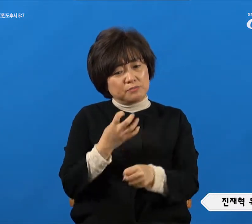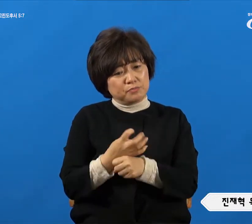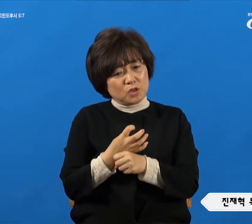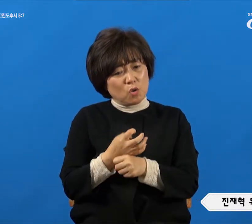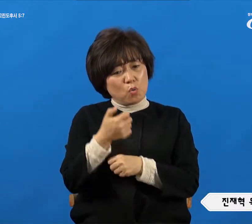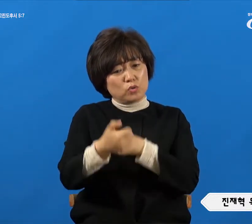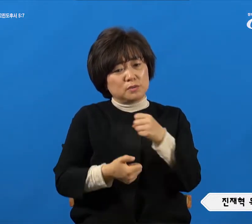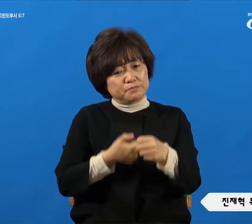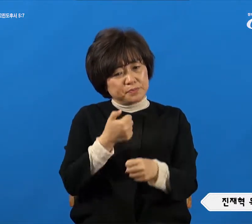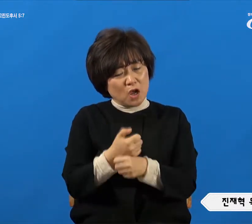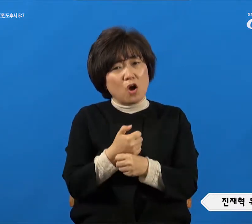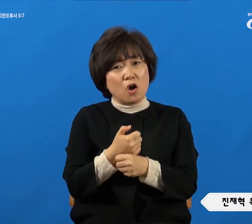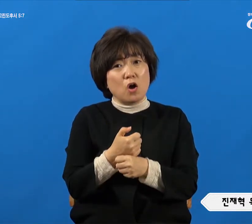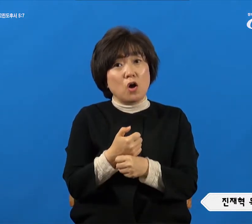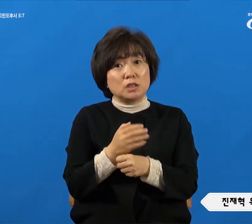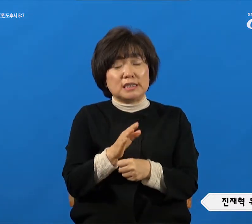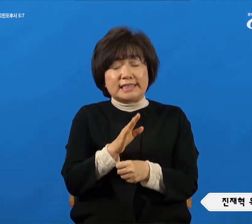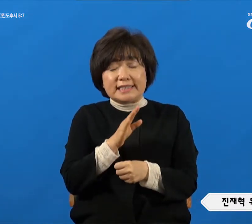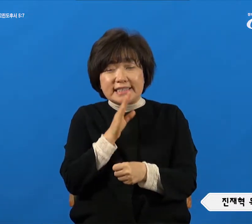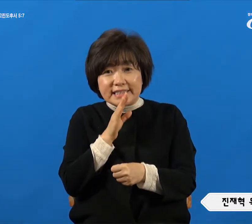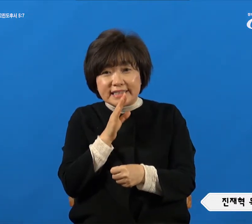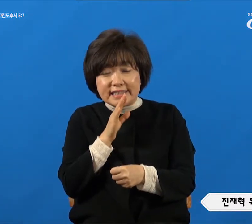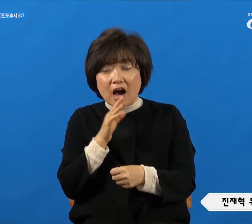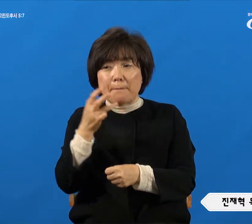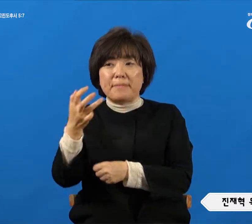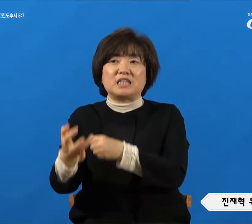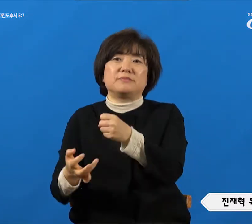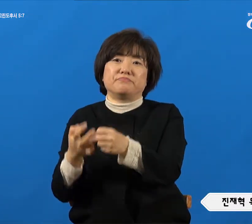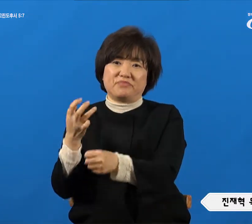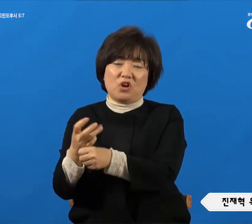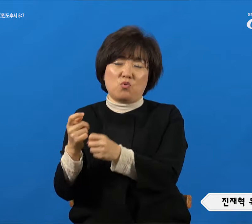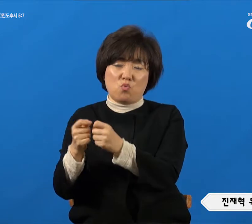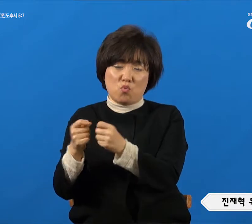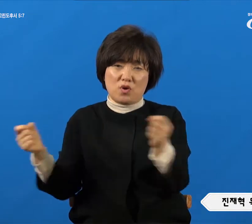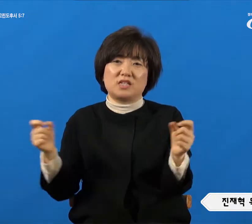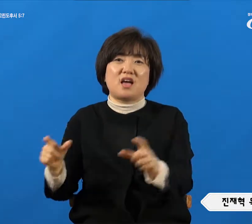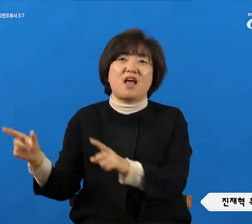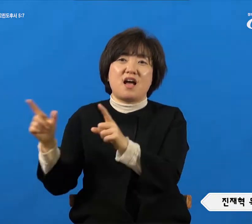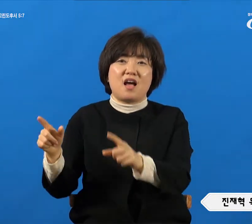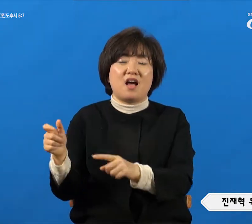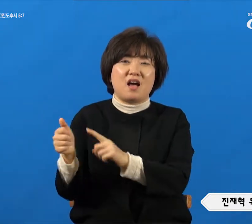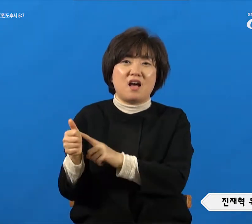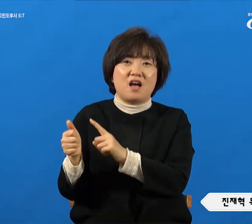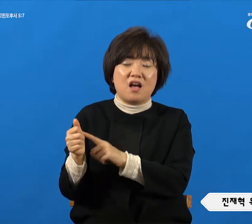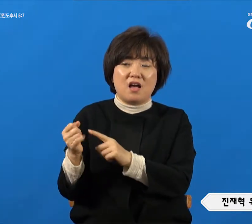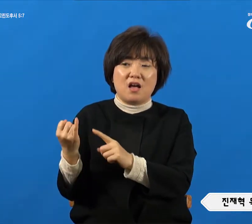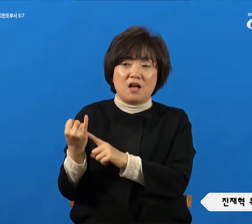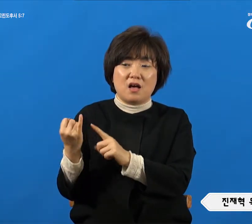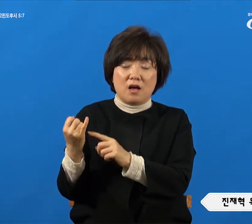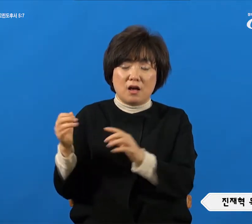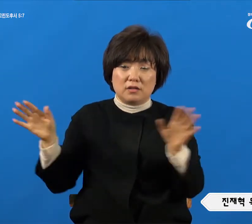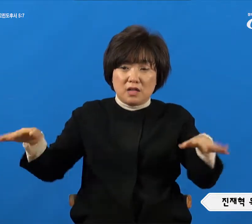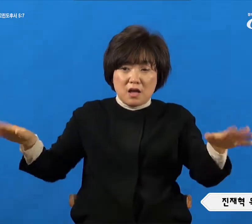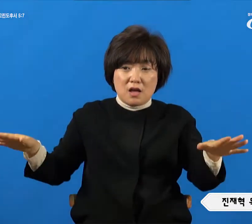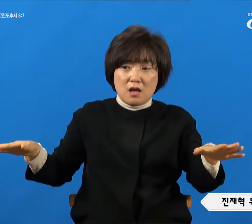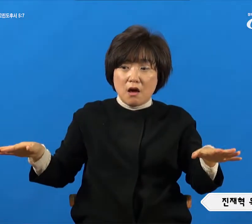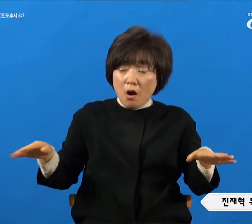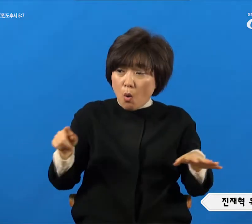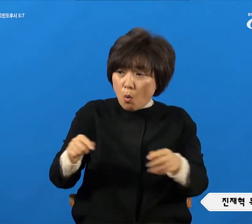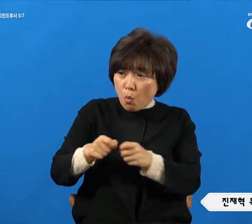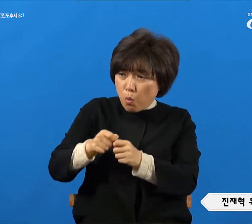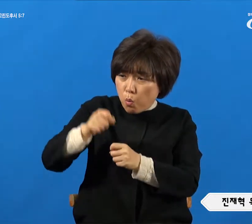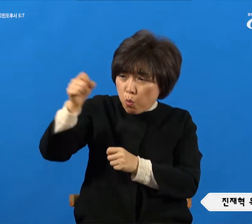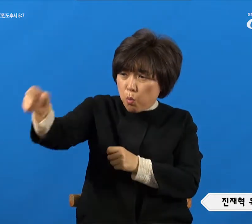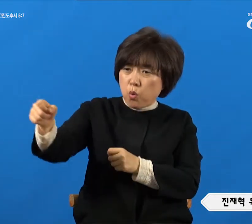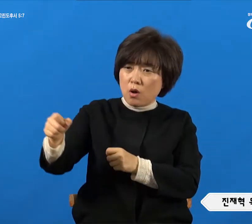50년이 수명인데 실제로는 약 한 80년 이상 산다고 합니다. 조류학자들이 이 새가 어떻게